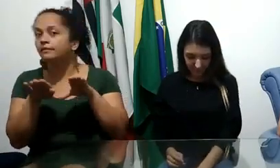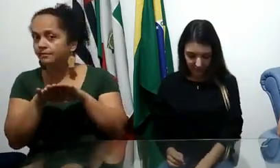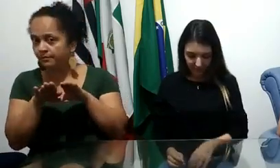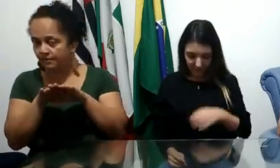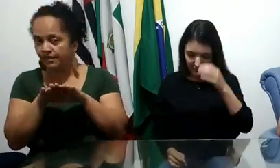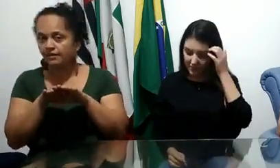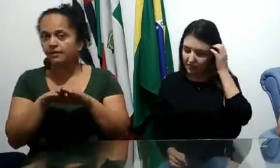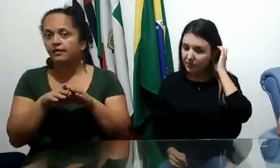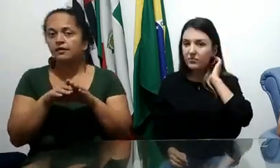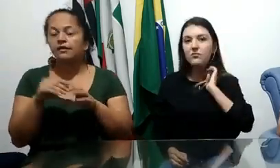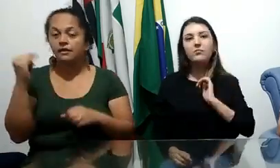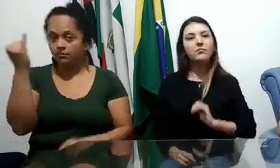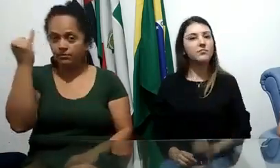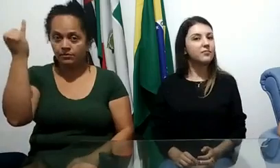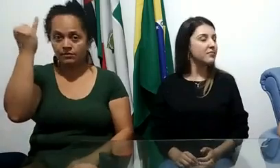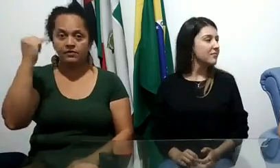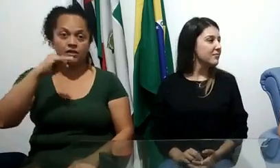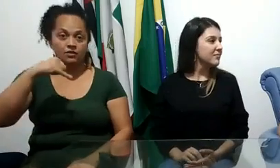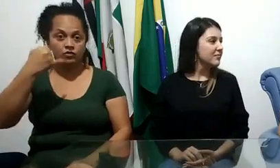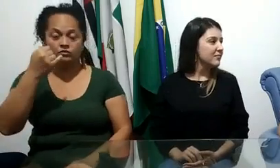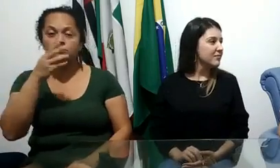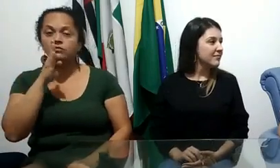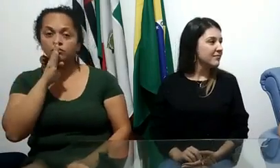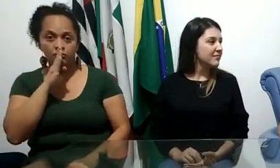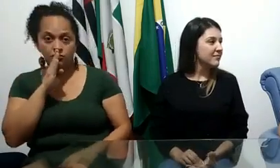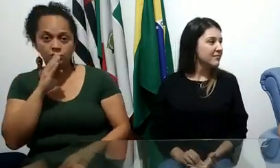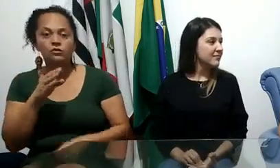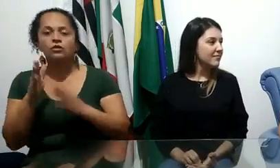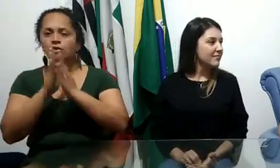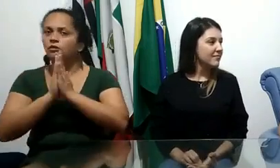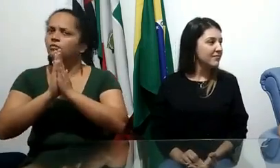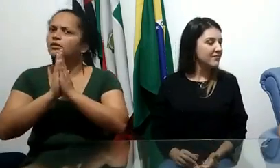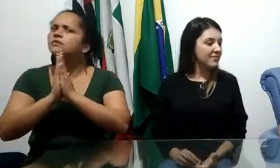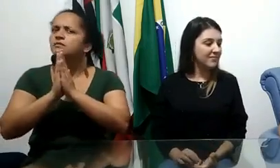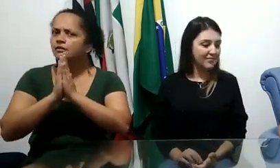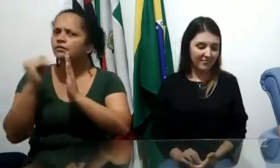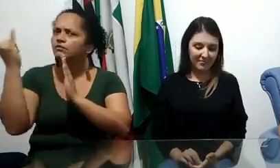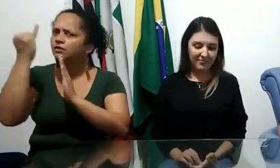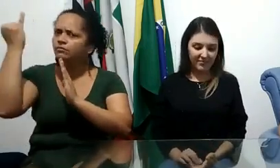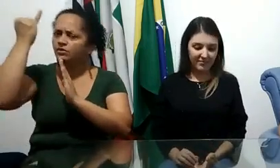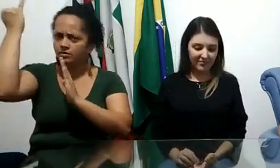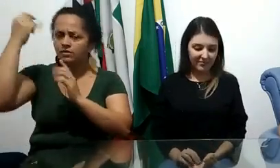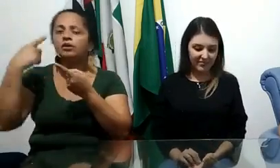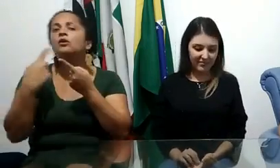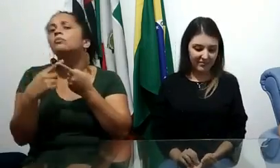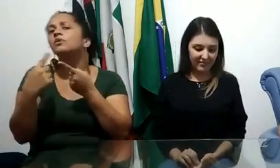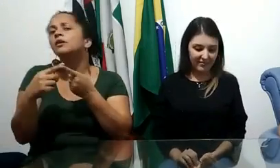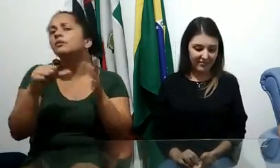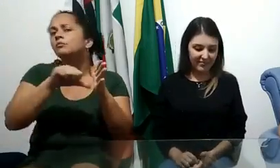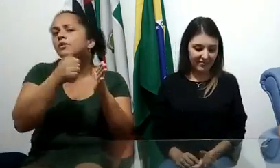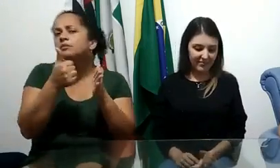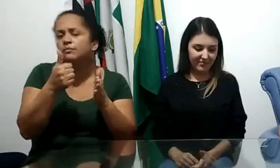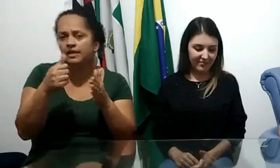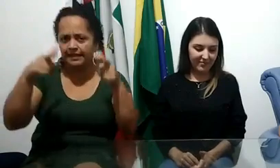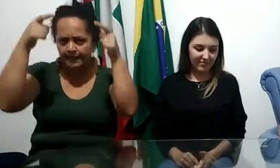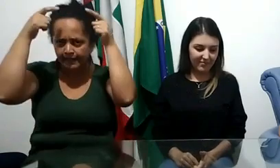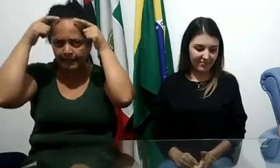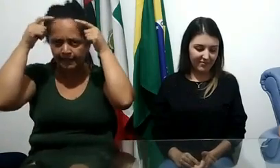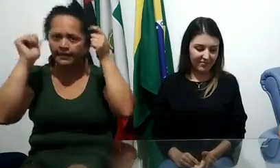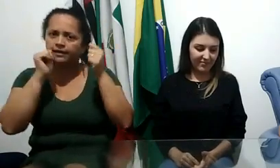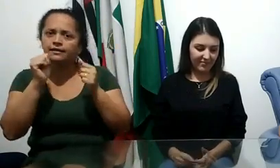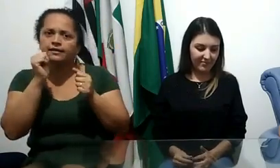porque a primeira rainha, ela saiu, o rei mandou ela embora, porque ele